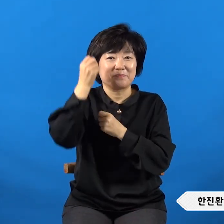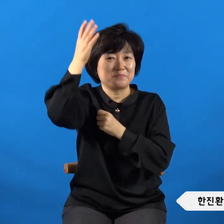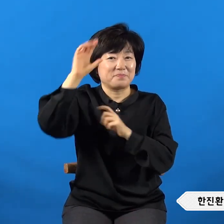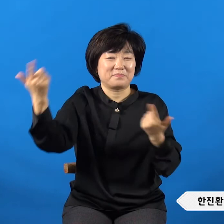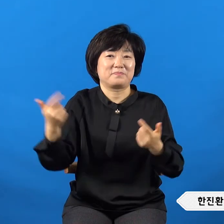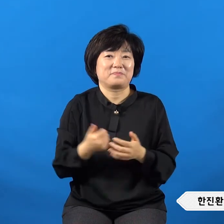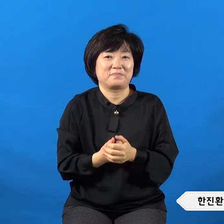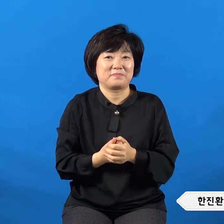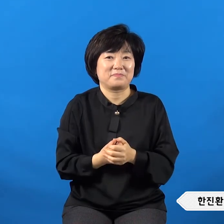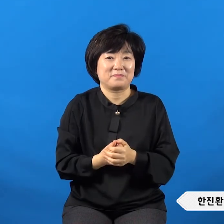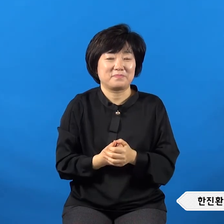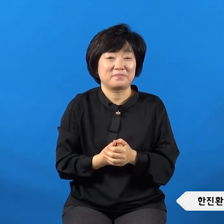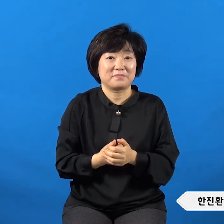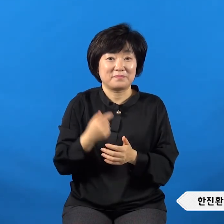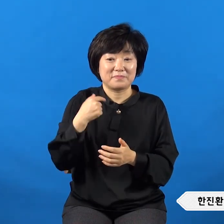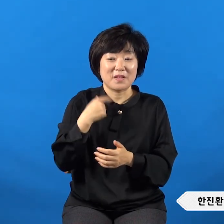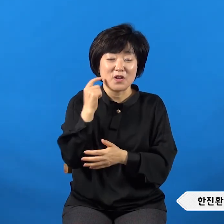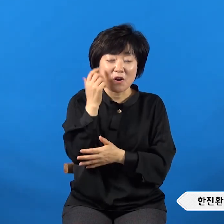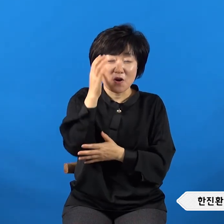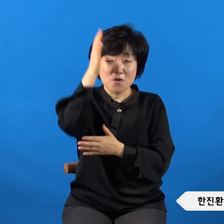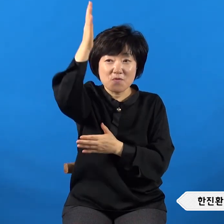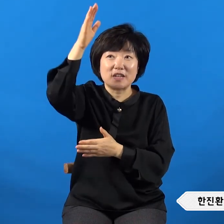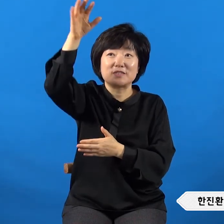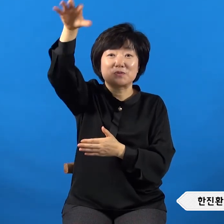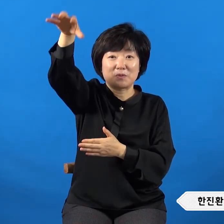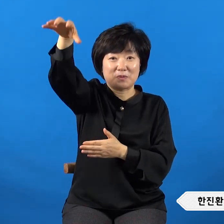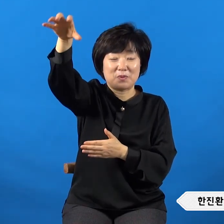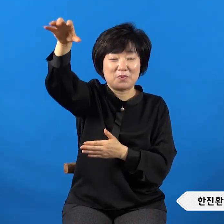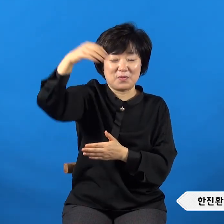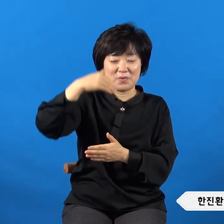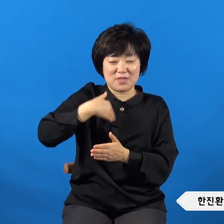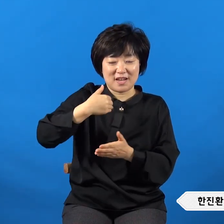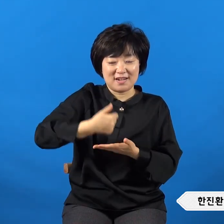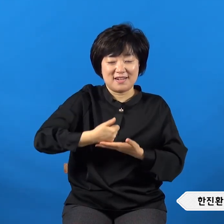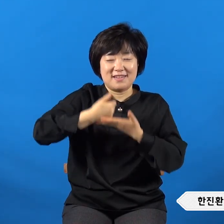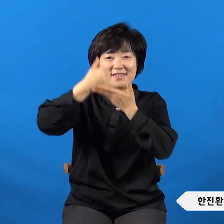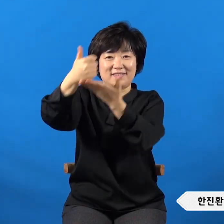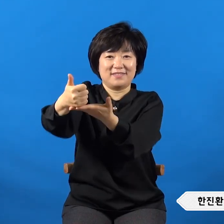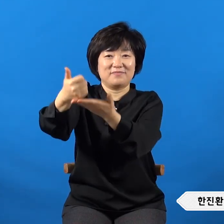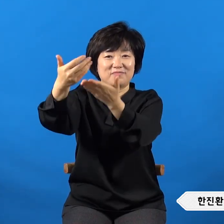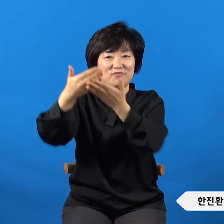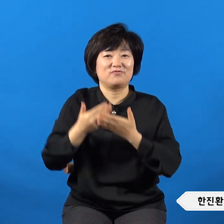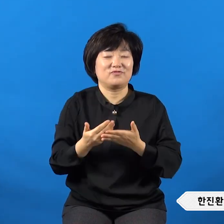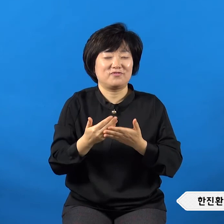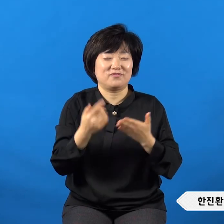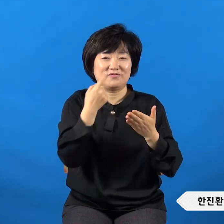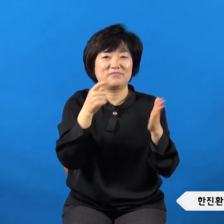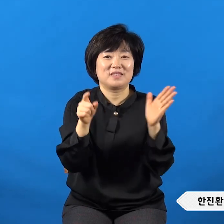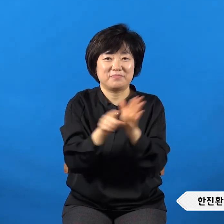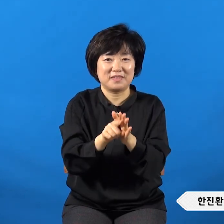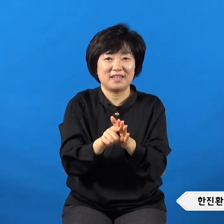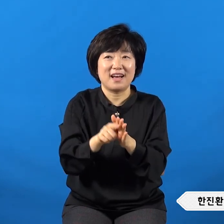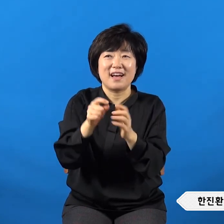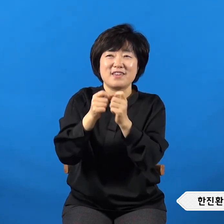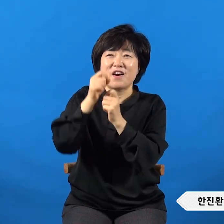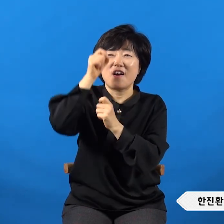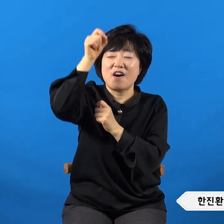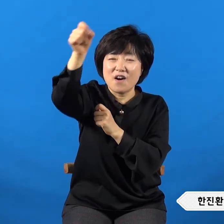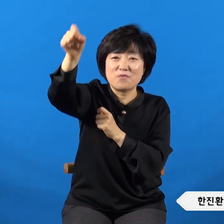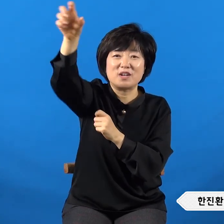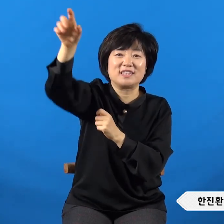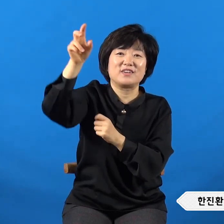것입니다. 당신의 영광스러운 처소로 우리를 영접해 주실 것입니다. 우리는